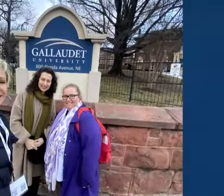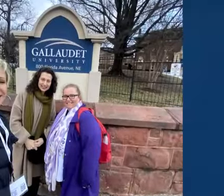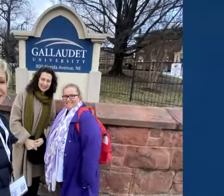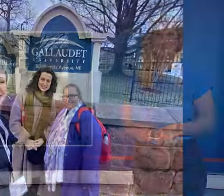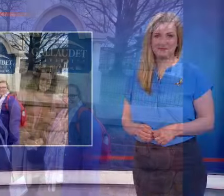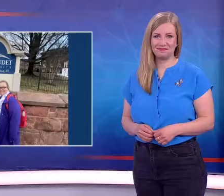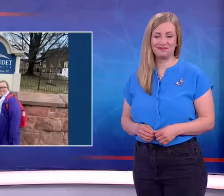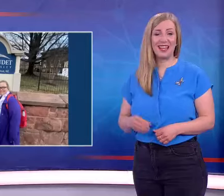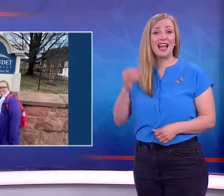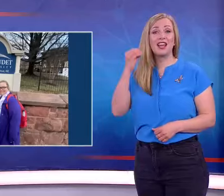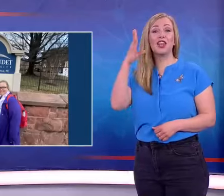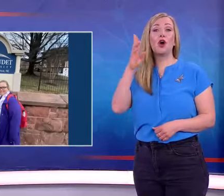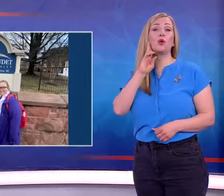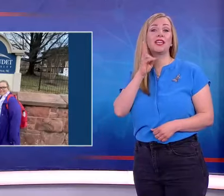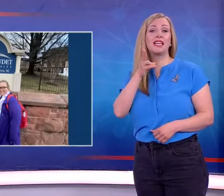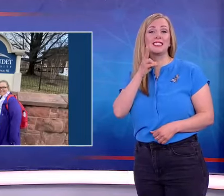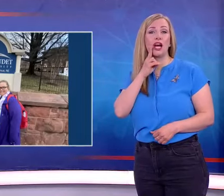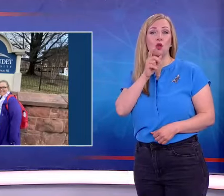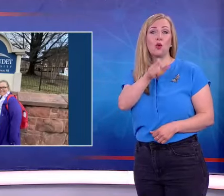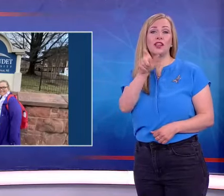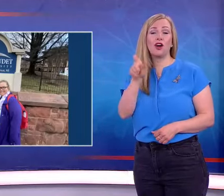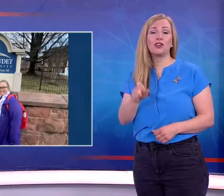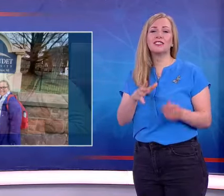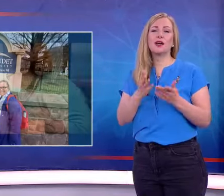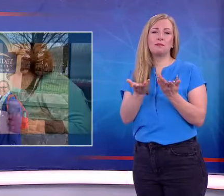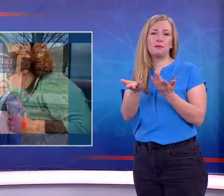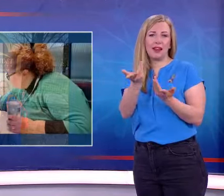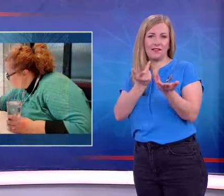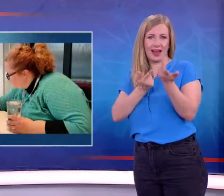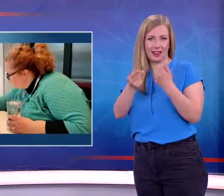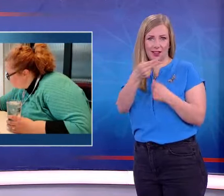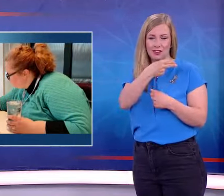Науките за глухите хора са все по-привлекателна тема за българските изследователи.